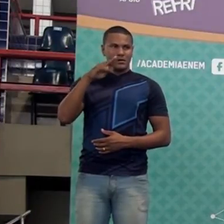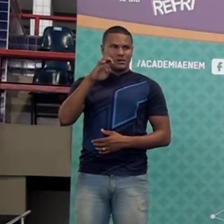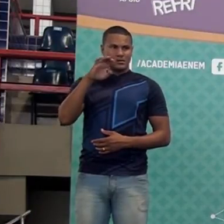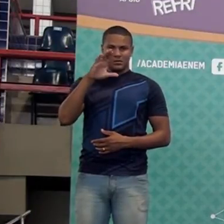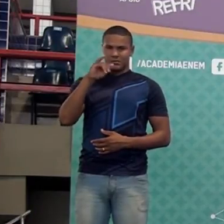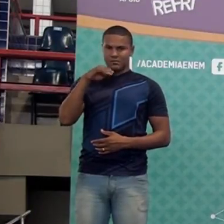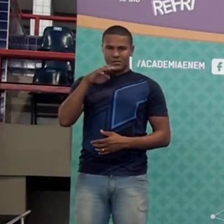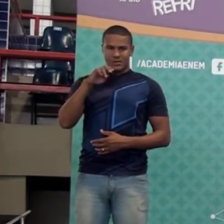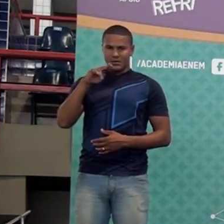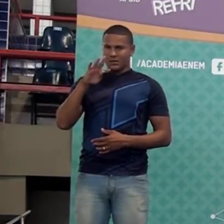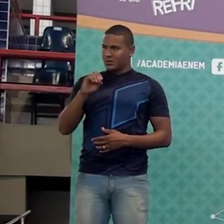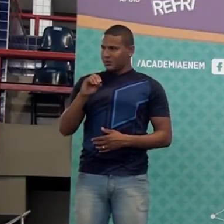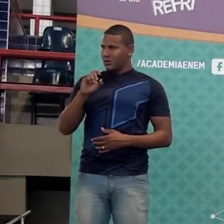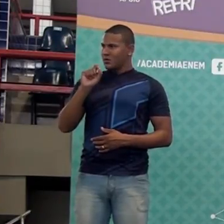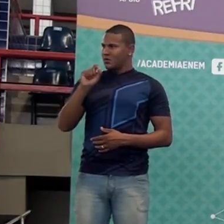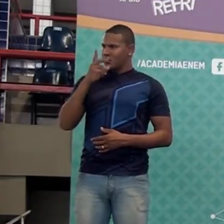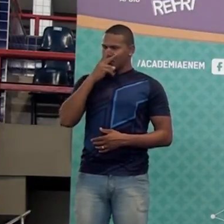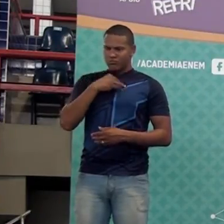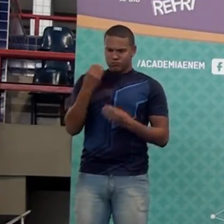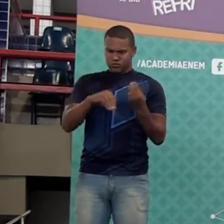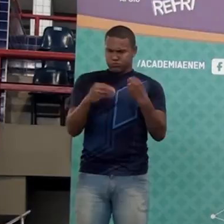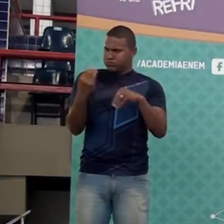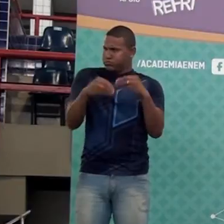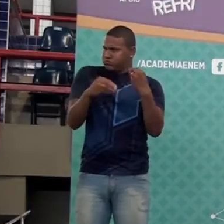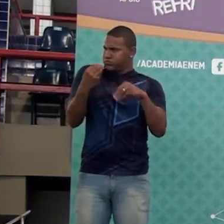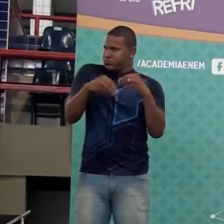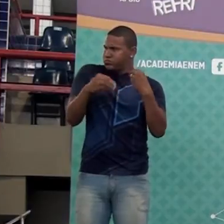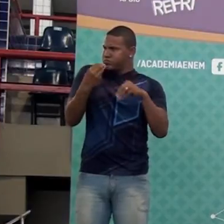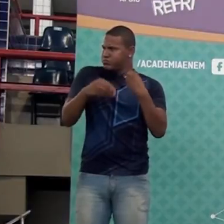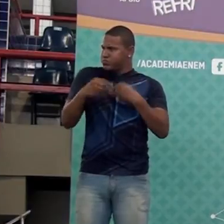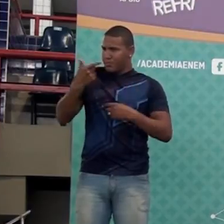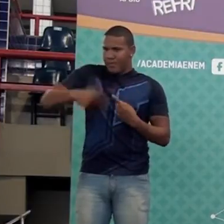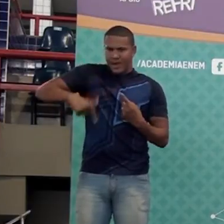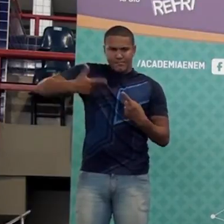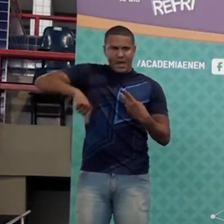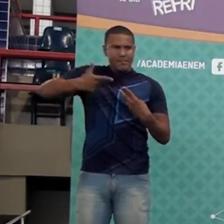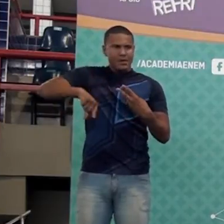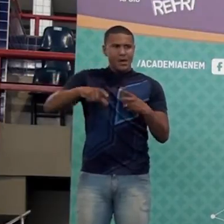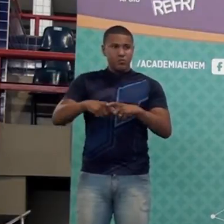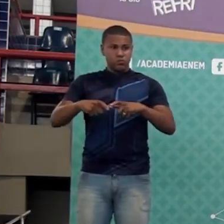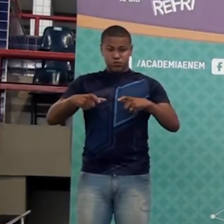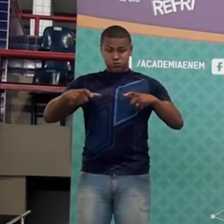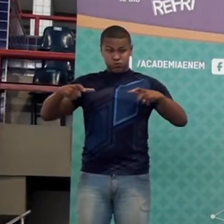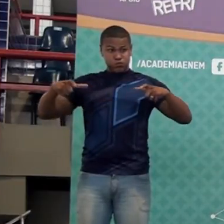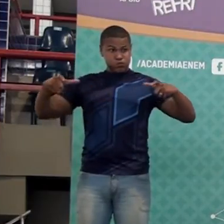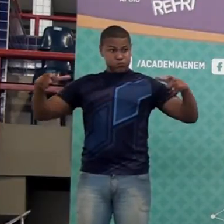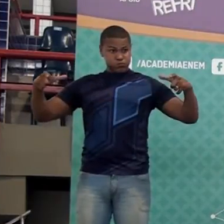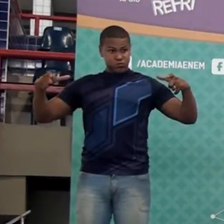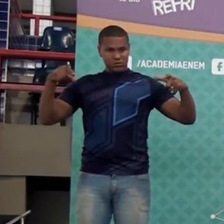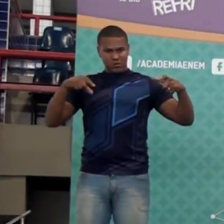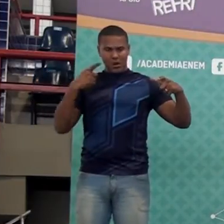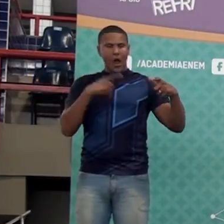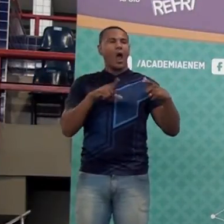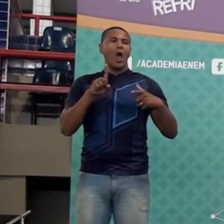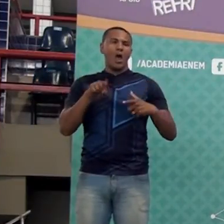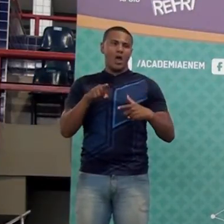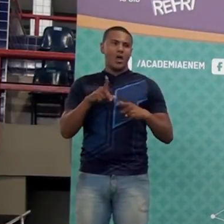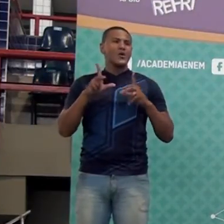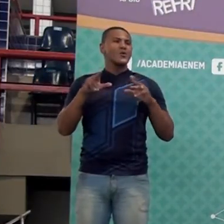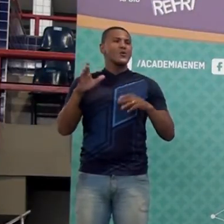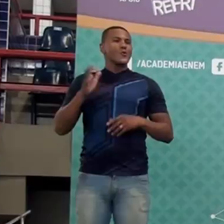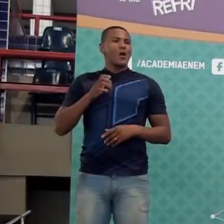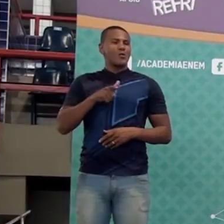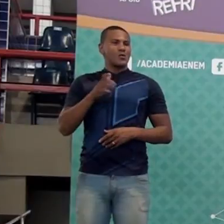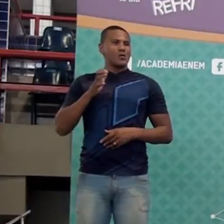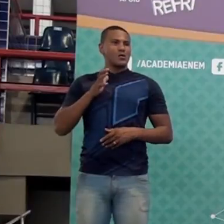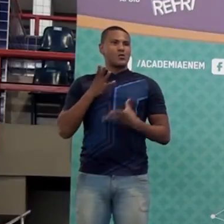isótopo 235 na mistura. Se esse enriquecimento for feito de 3 a